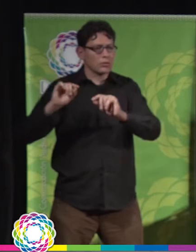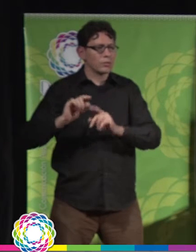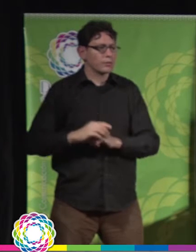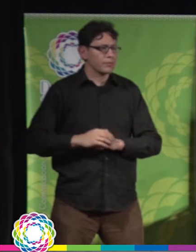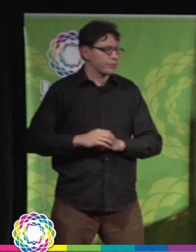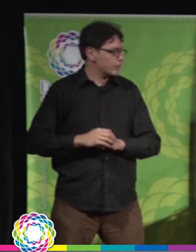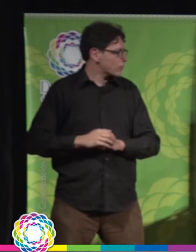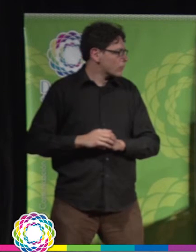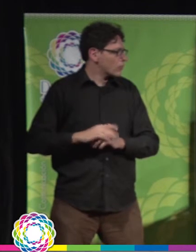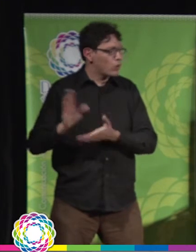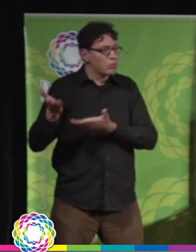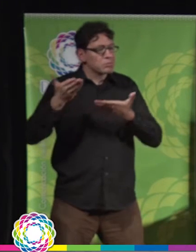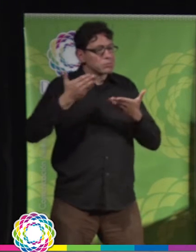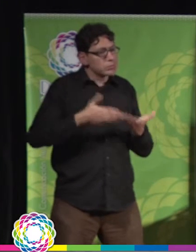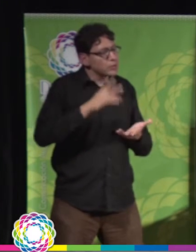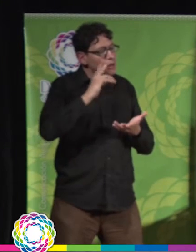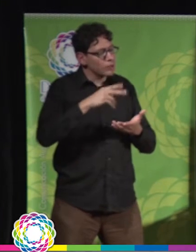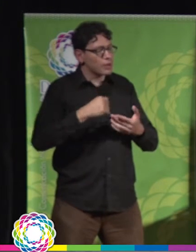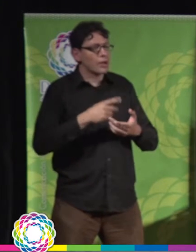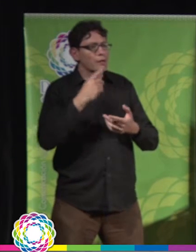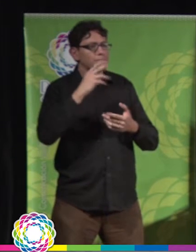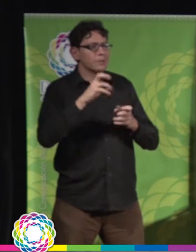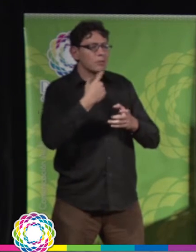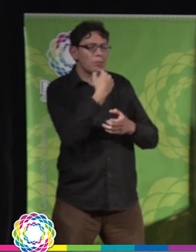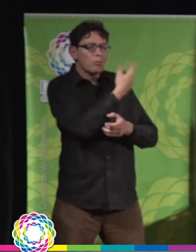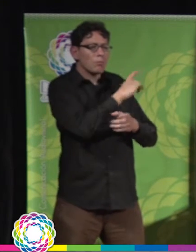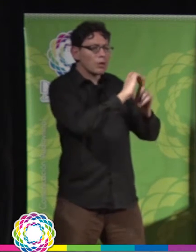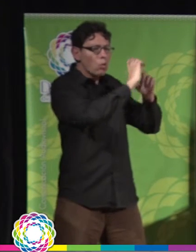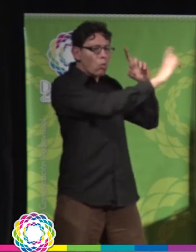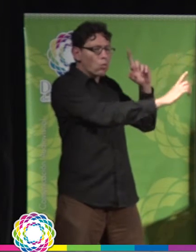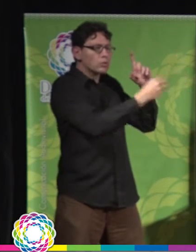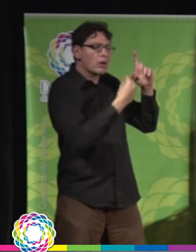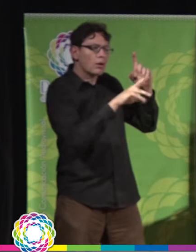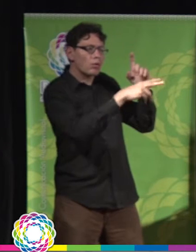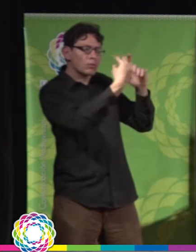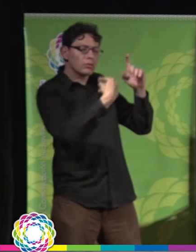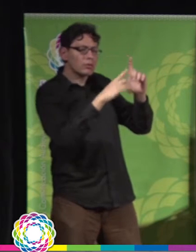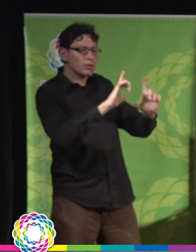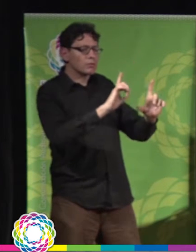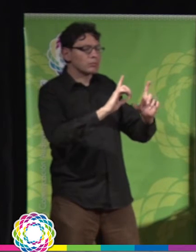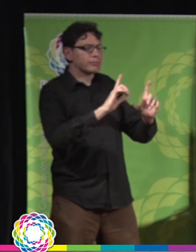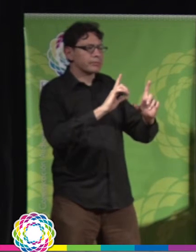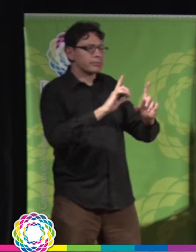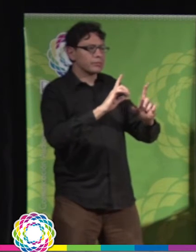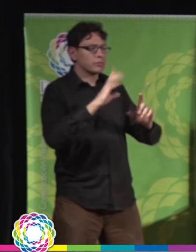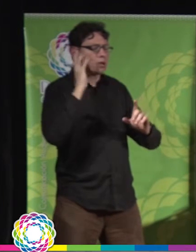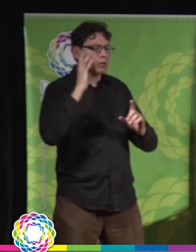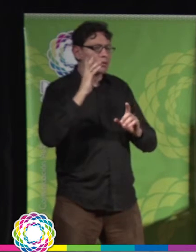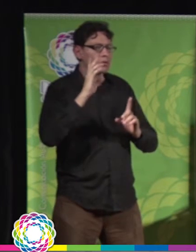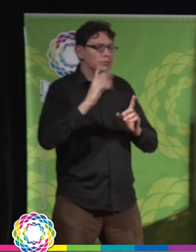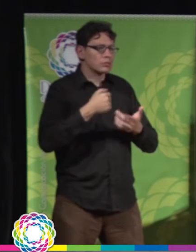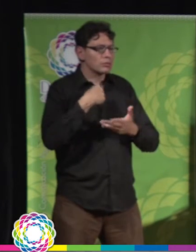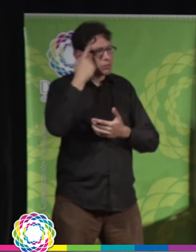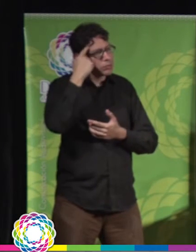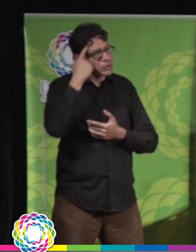nos transmitían la consigna de cómo nos veían los medios, ¿sí?, pensamos algunas de las cosas que se dijeron acá. La primera